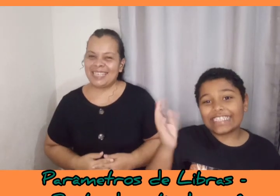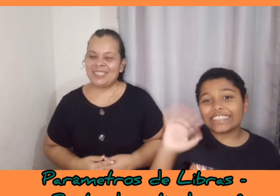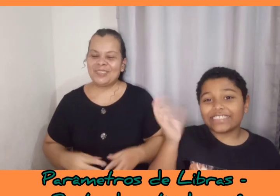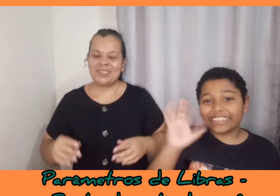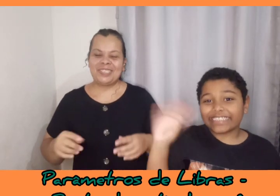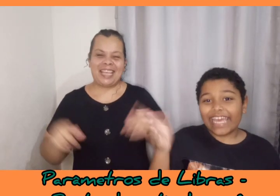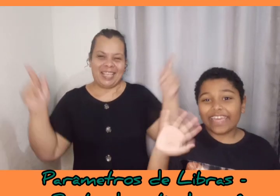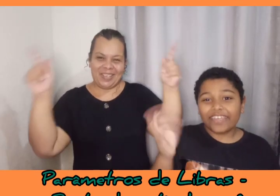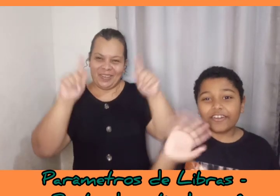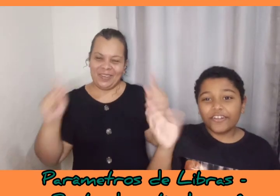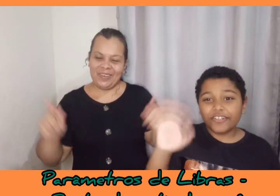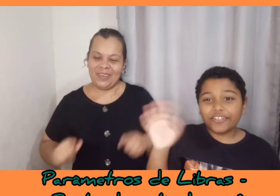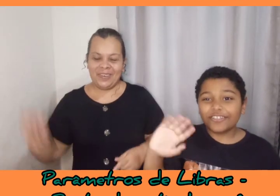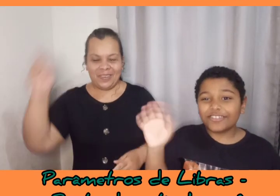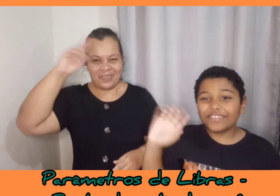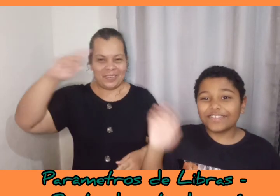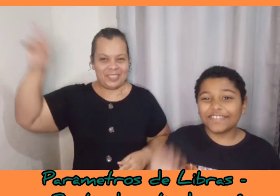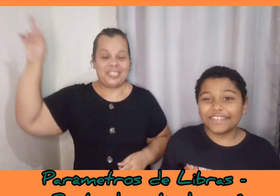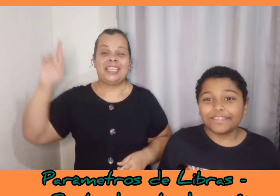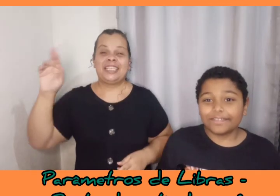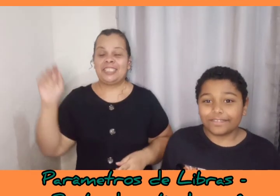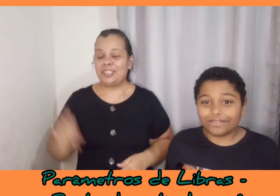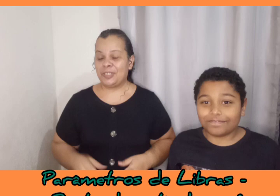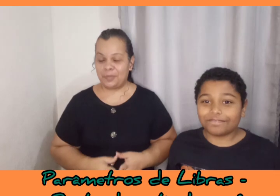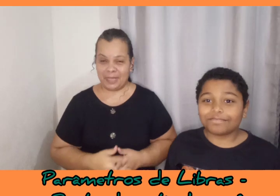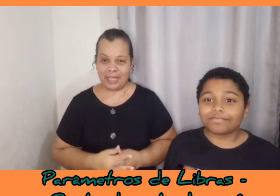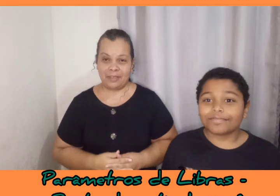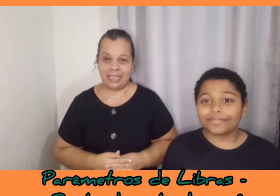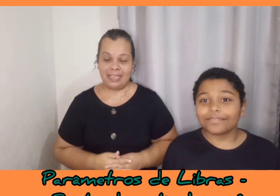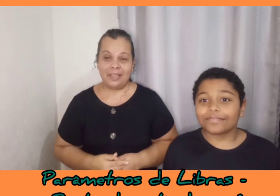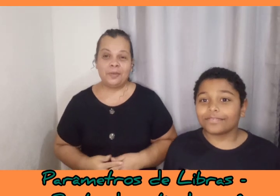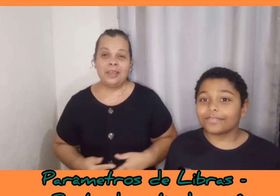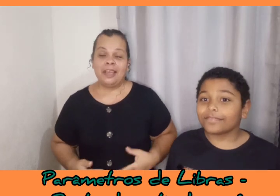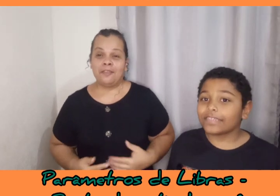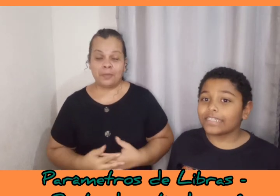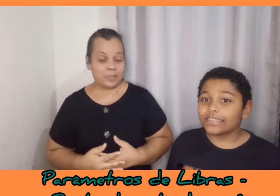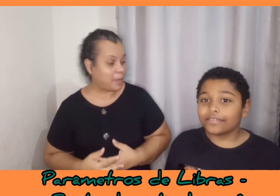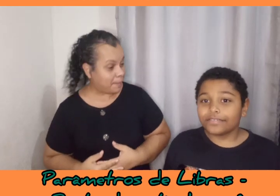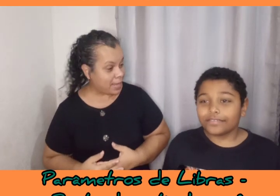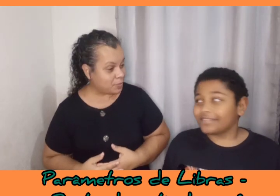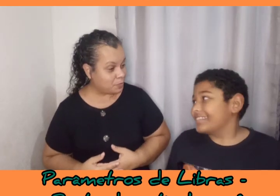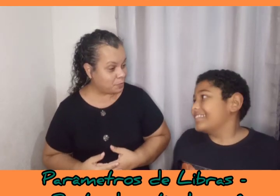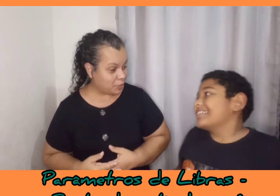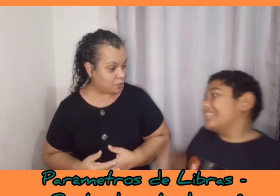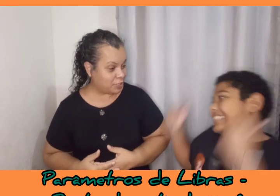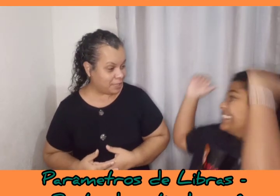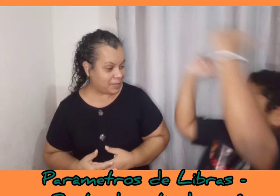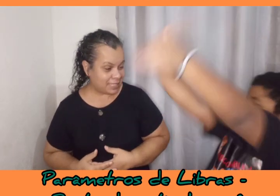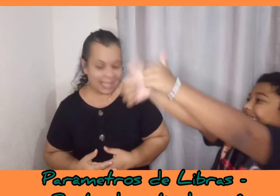paz do Senhor! Tias e tios do Pequeno Galileu, vamos para mais um vídeo de Libras, né,